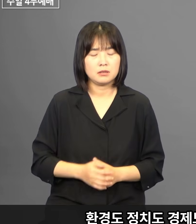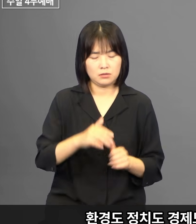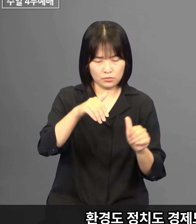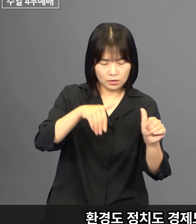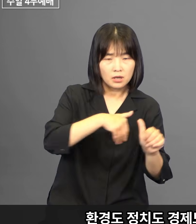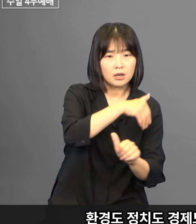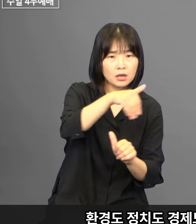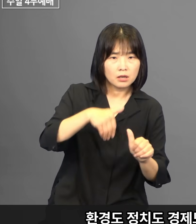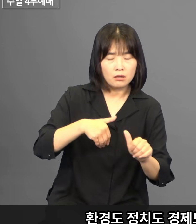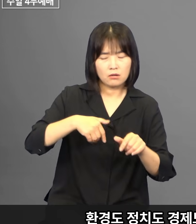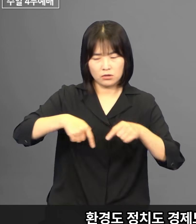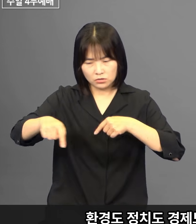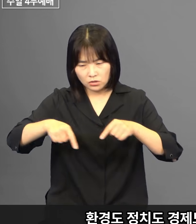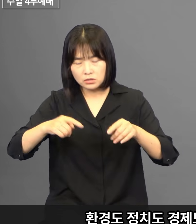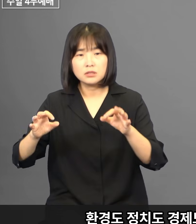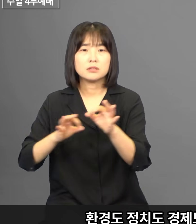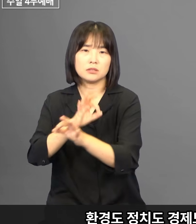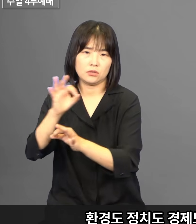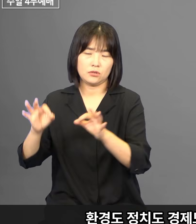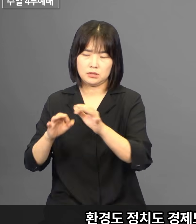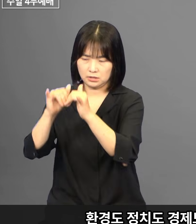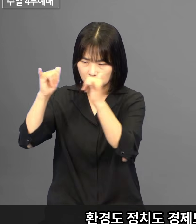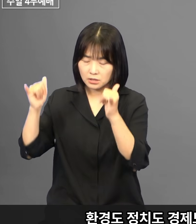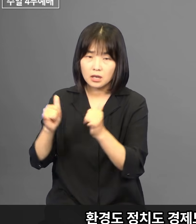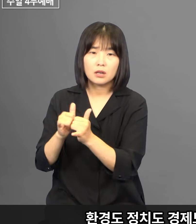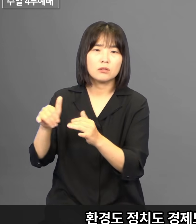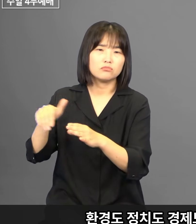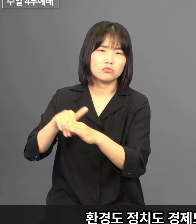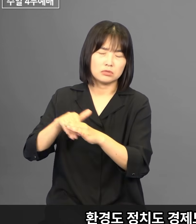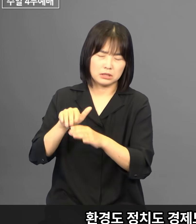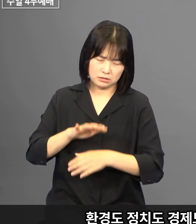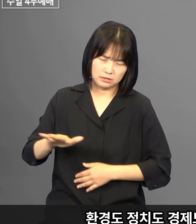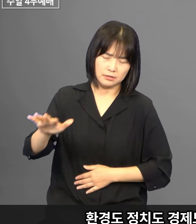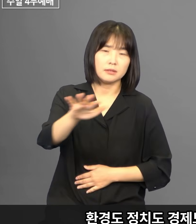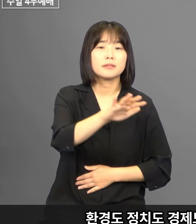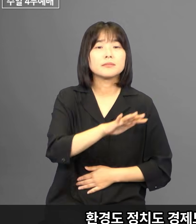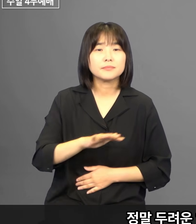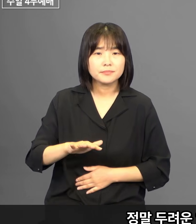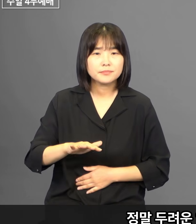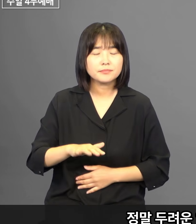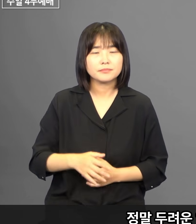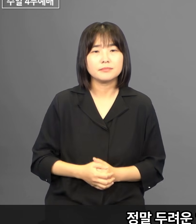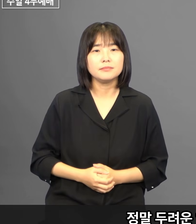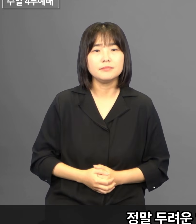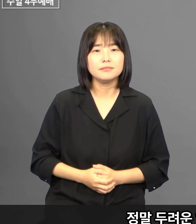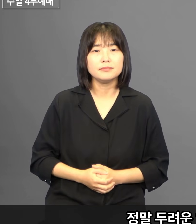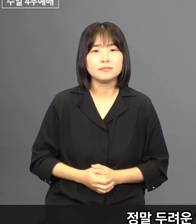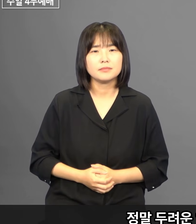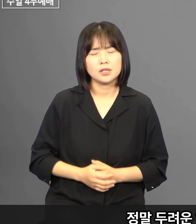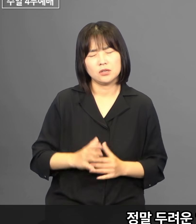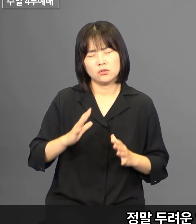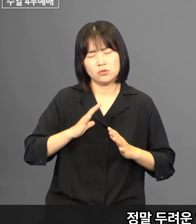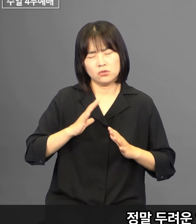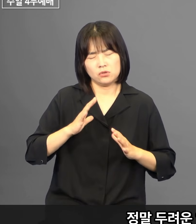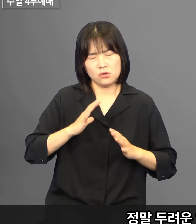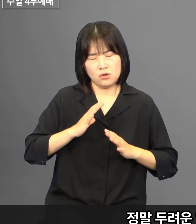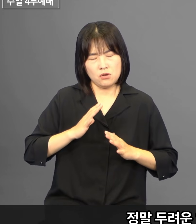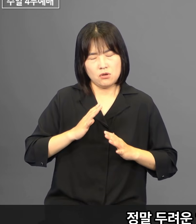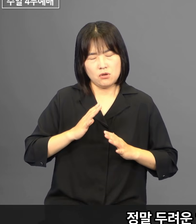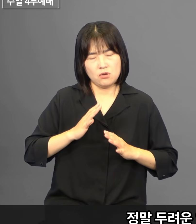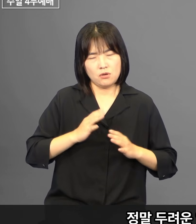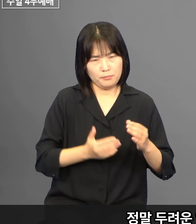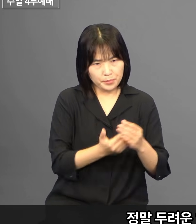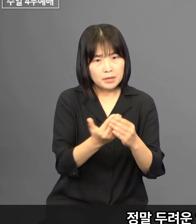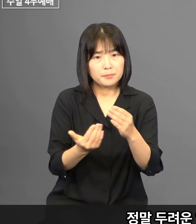환경도, 정치도, 경제도, 사회, 문화도 모든 영역에서 정말 두려운 일이